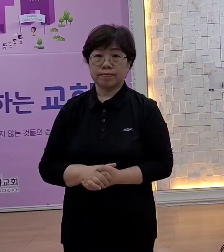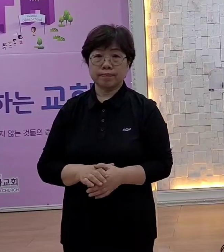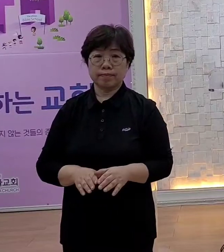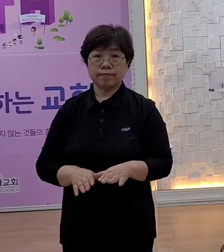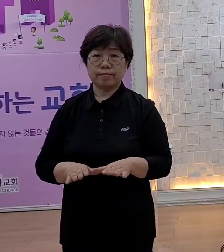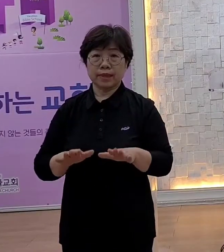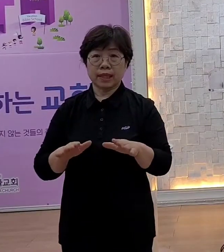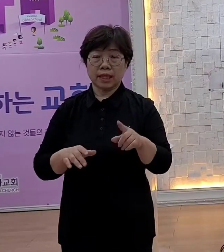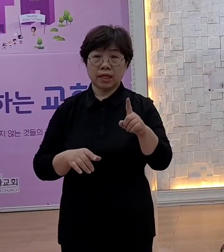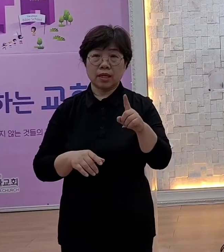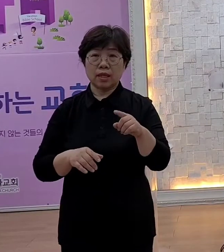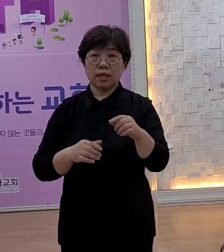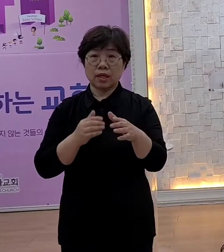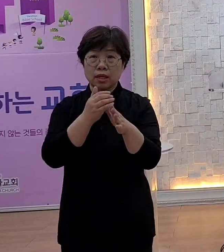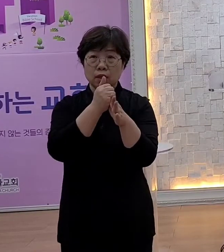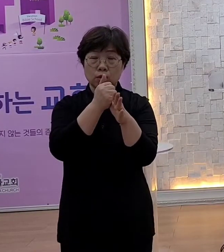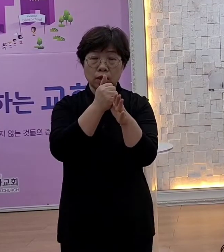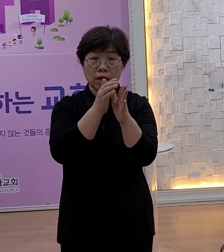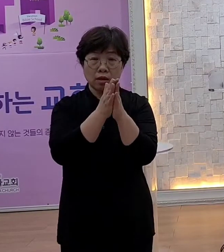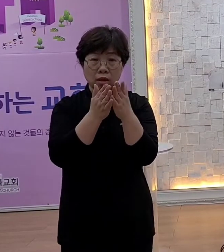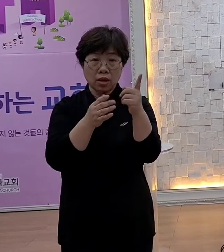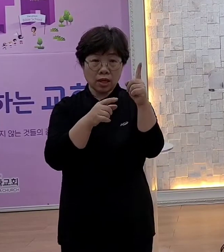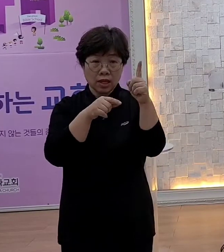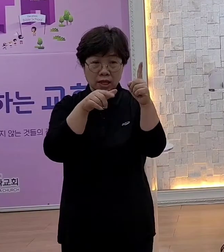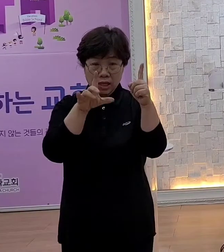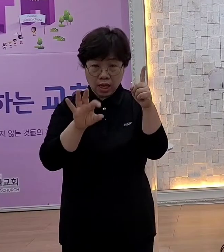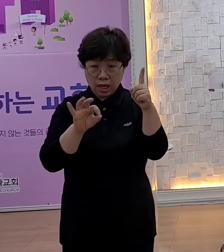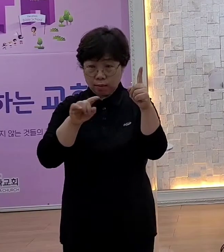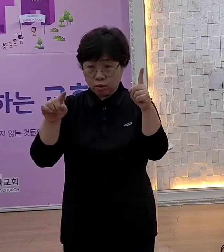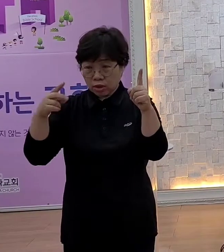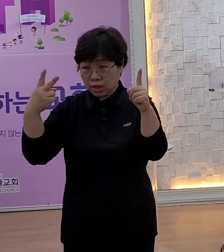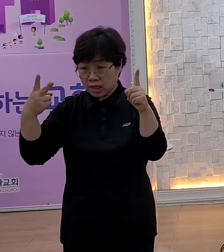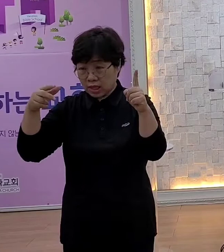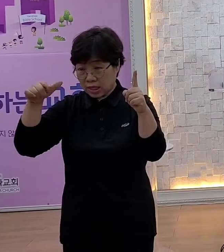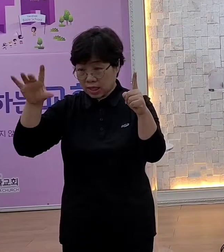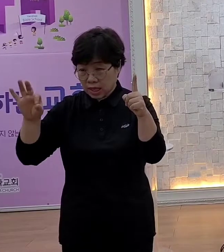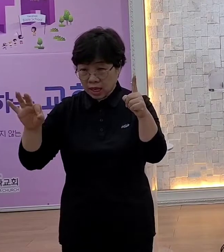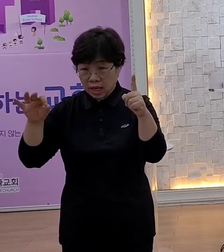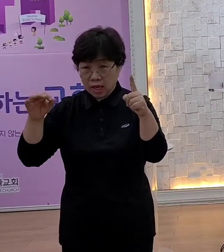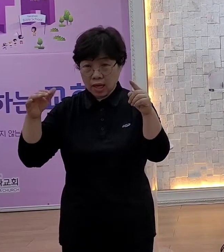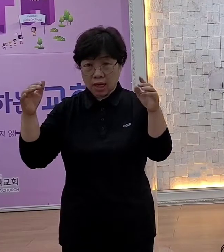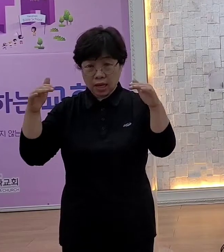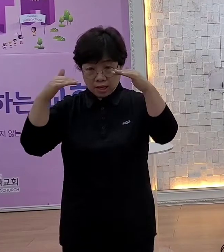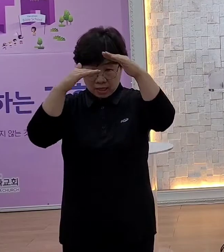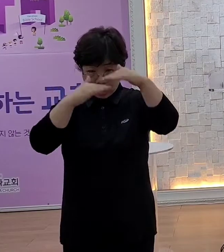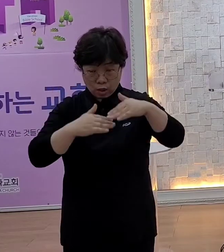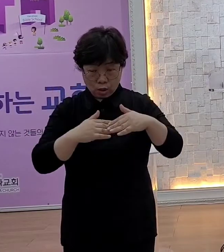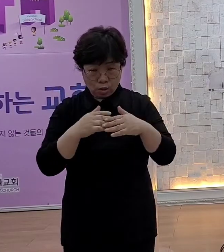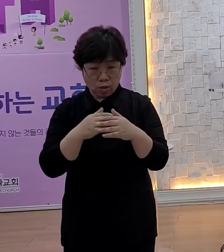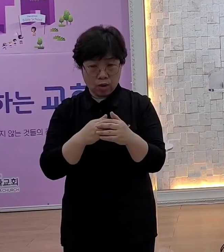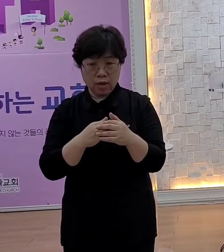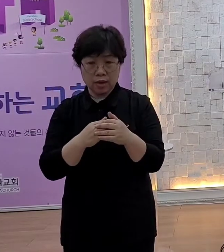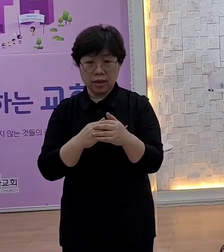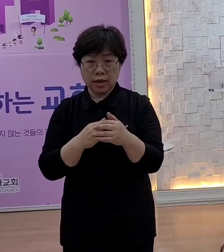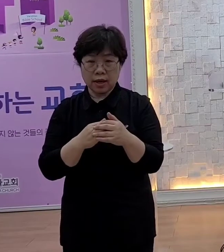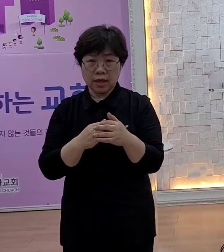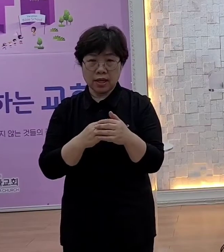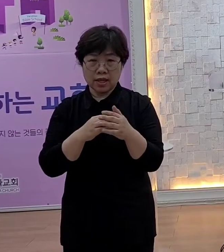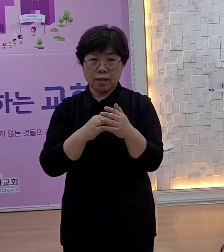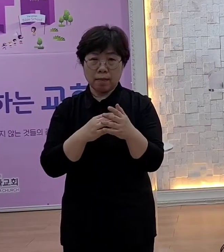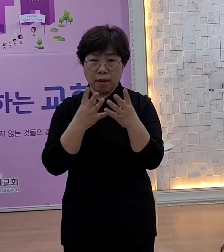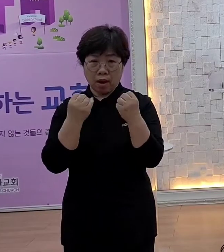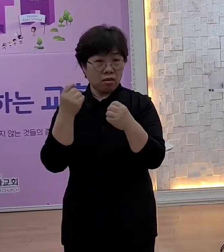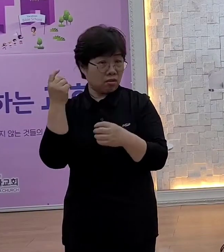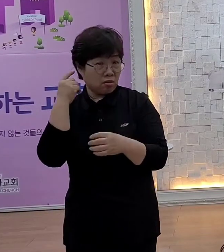우리 이제 1장 그리고 2장에서 이 요나서 말씀을 이렇게 참 많이 시간을